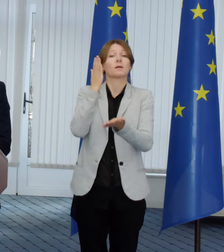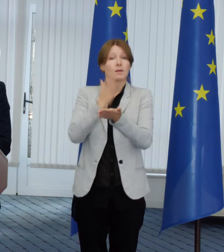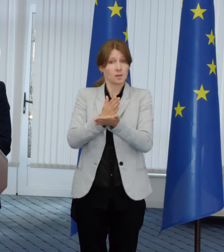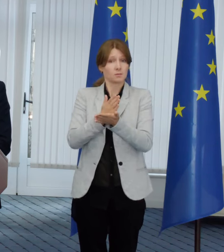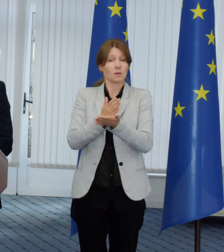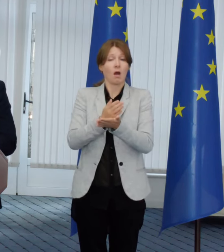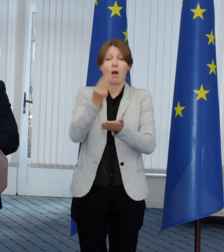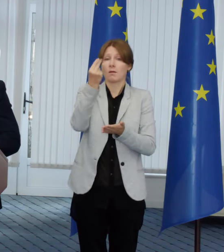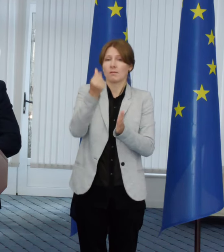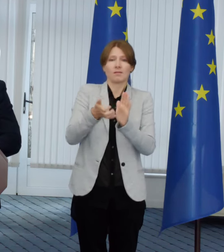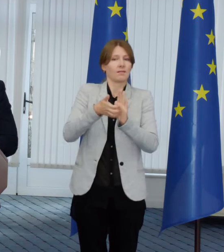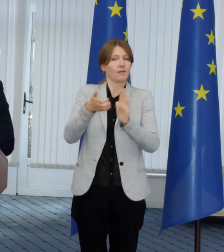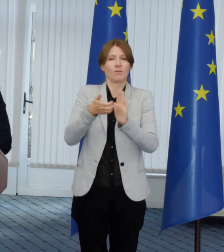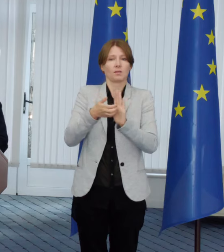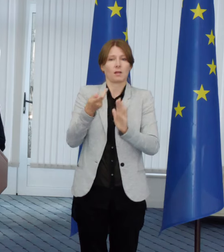Спасибо.